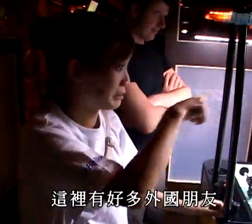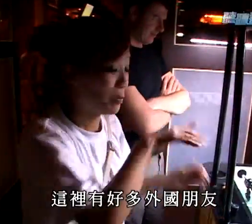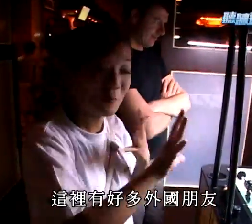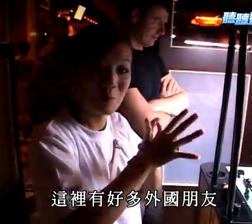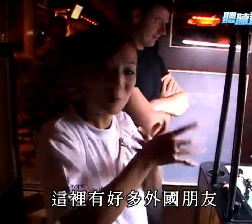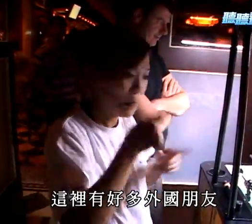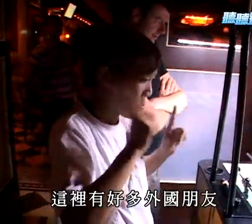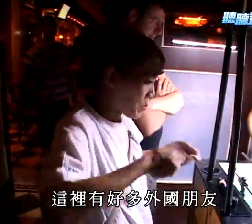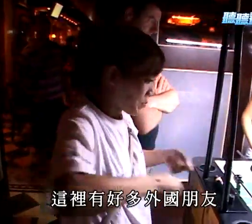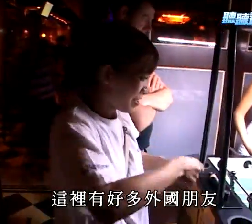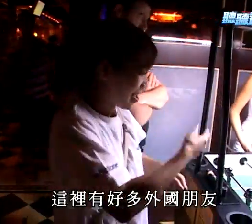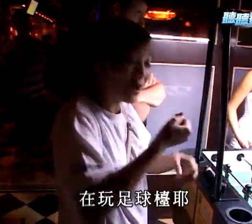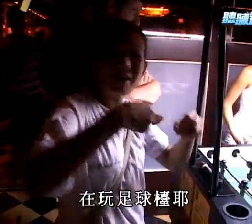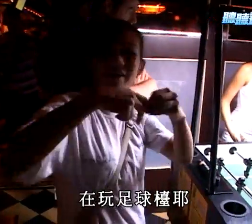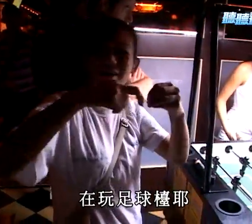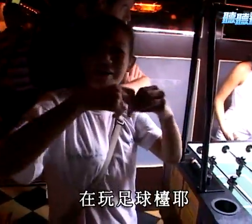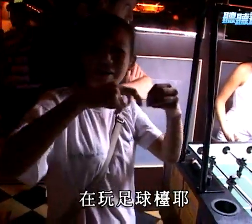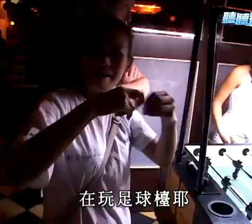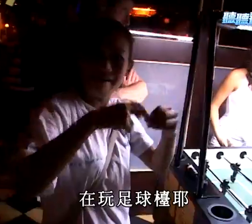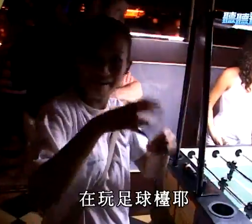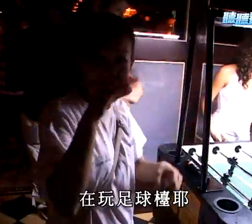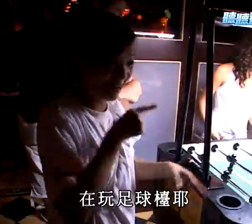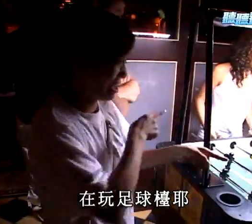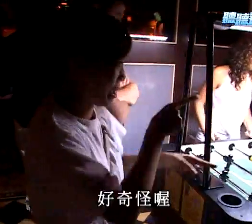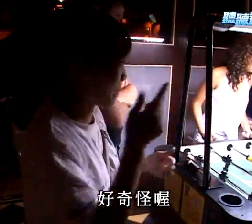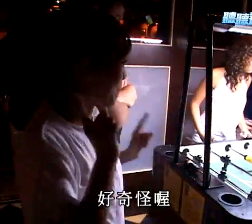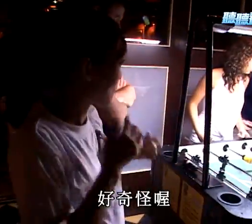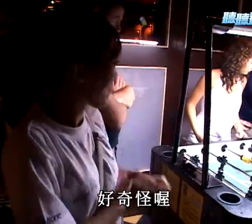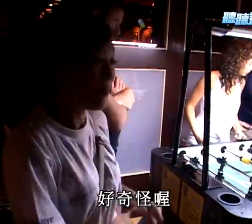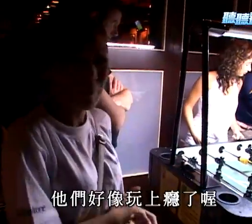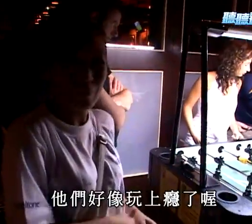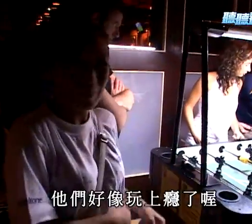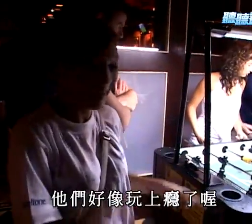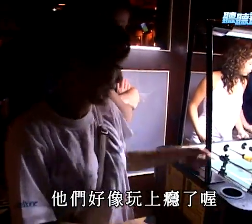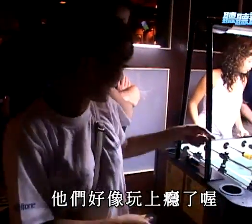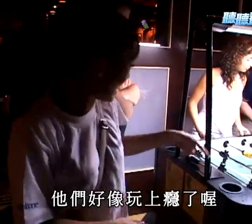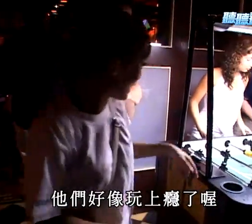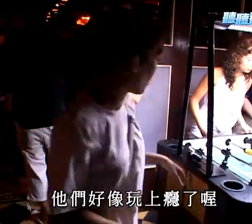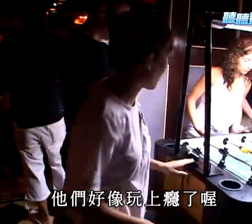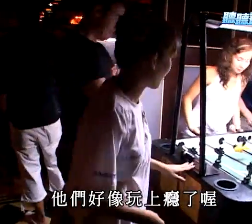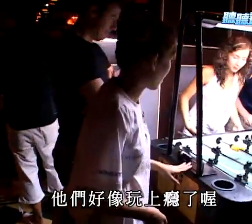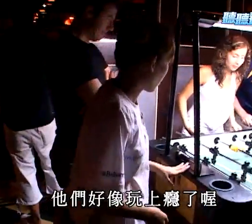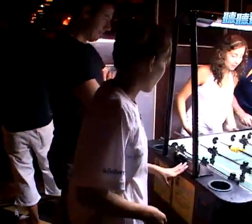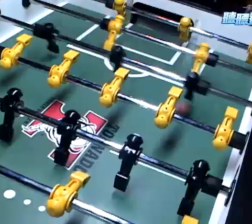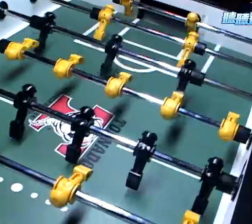这里有好多外国朋友在玩足球台耶，好奇怪哦，他们好像玩上瘾